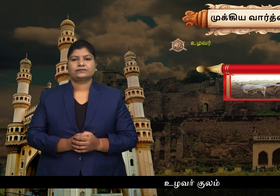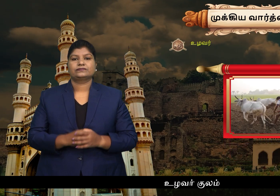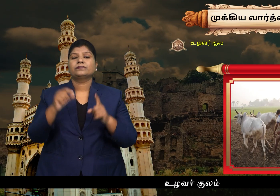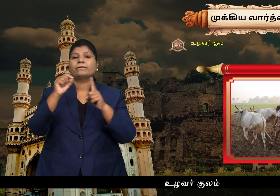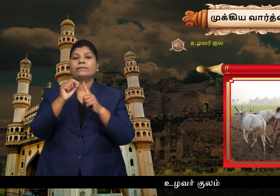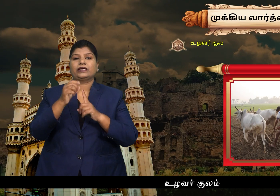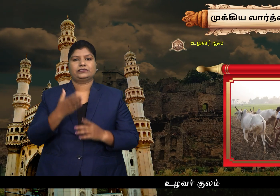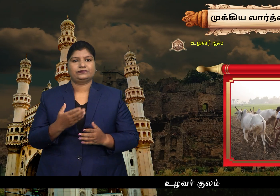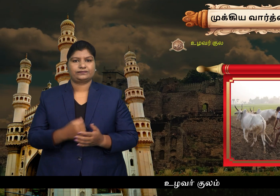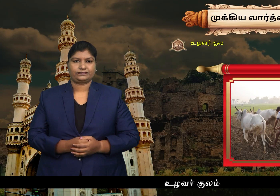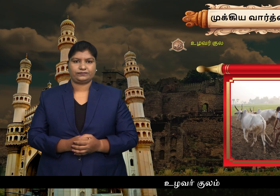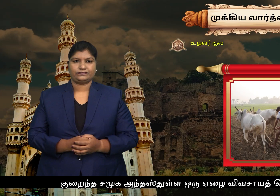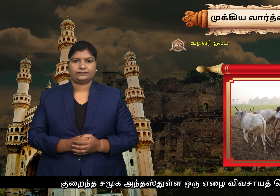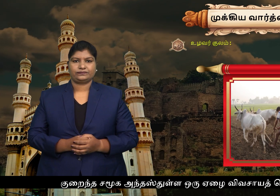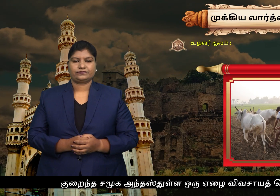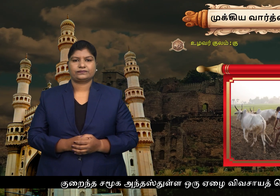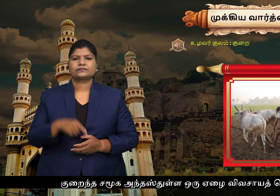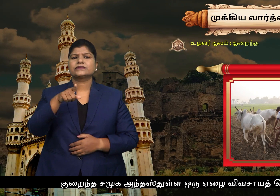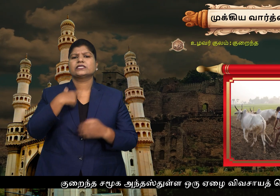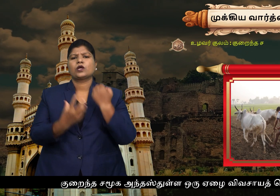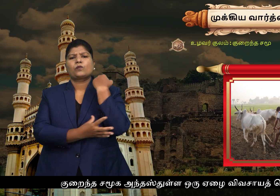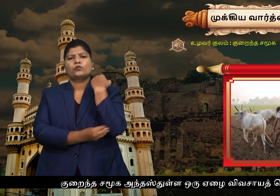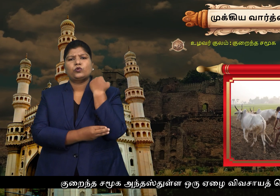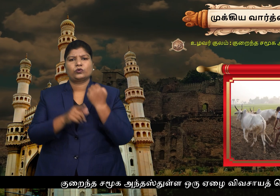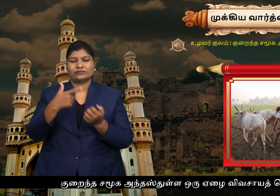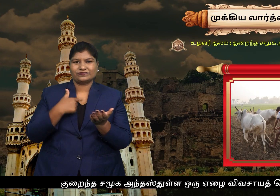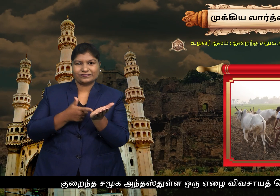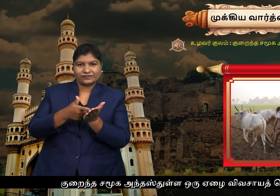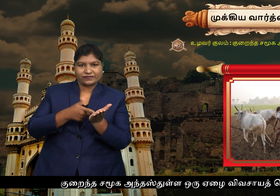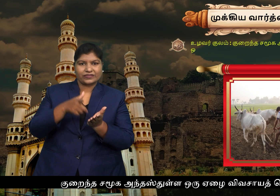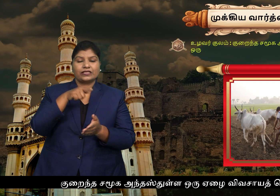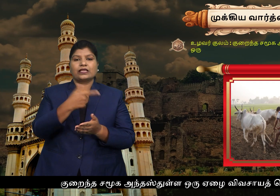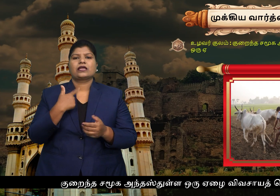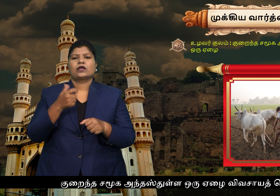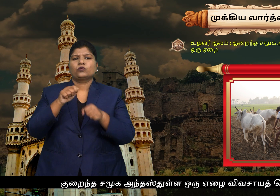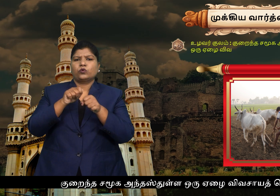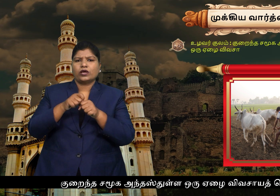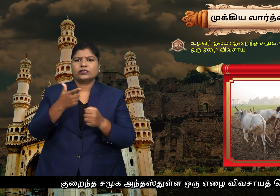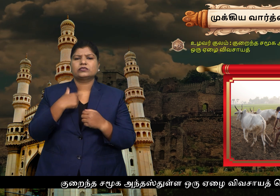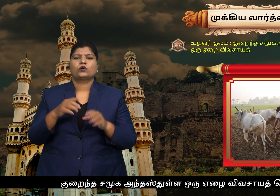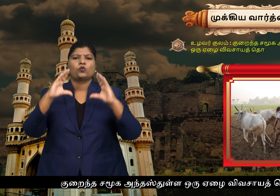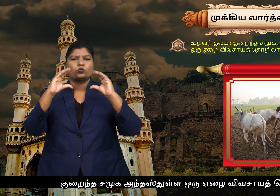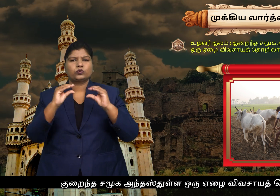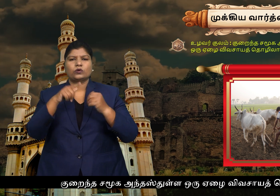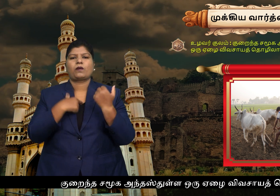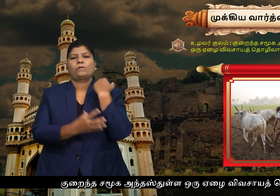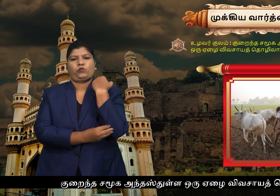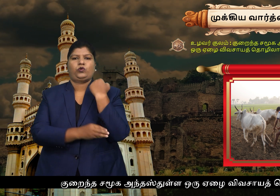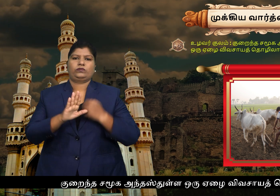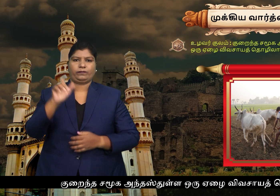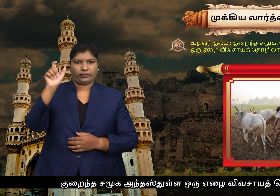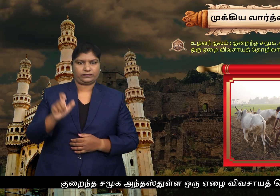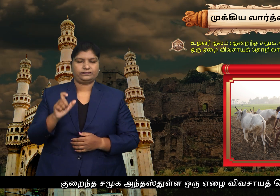உழவர் குலம், குறைந்த சமூக அந்தஸ்துள்ள ஒரு ஏழை விவசாய தொழிலாளி,